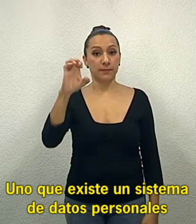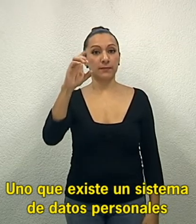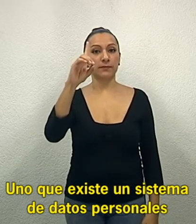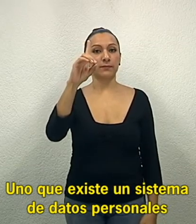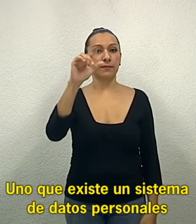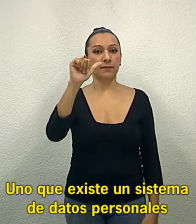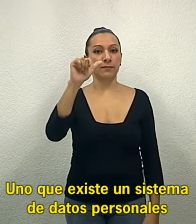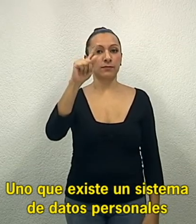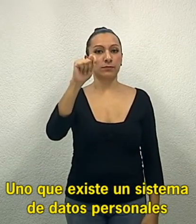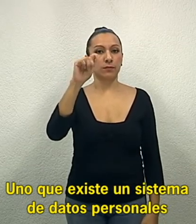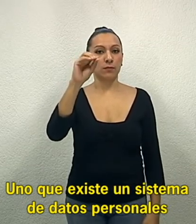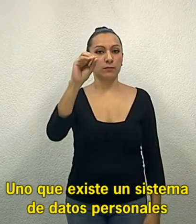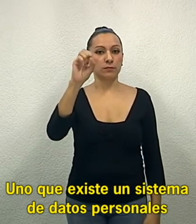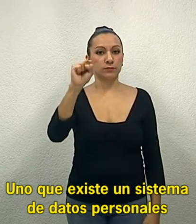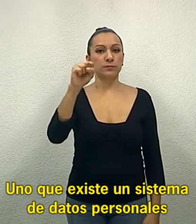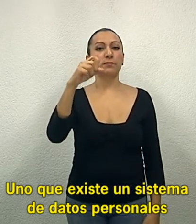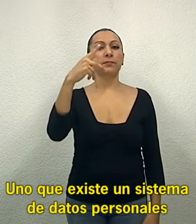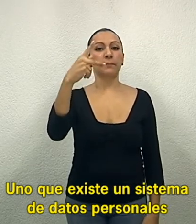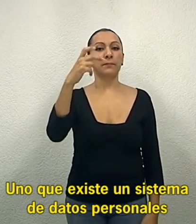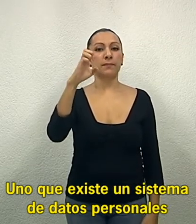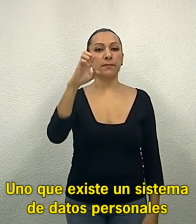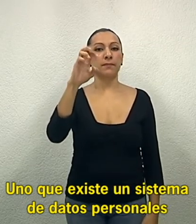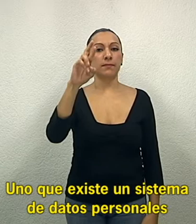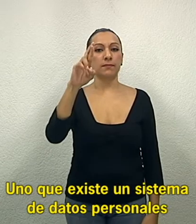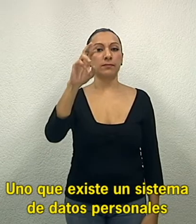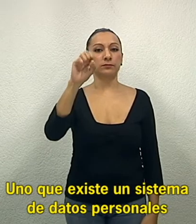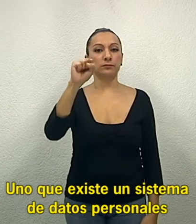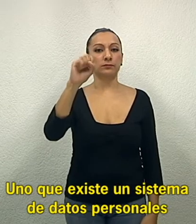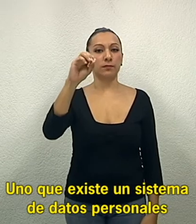de datos personales